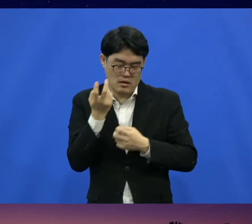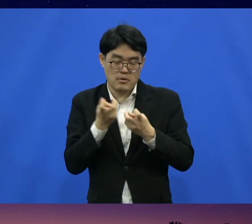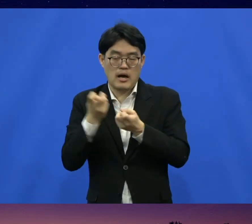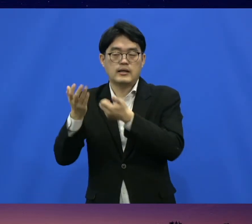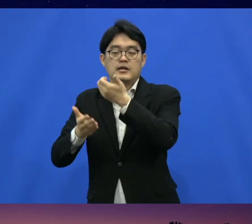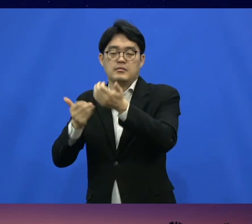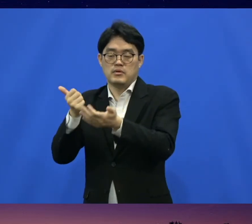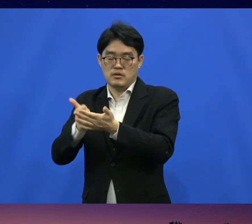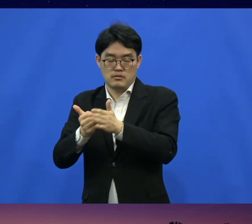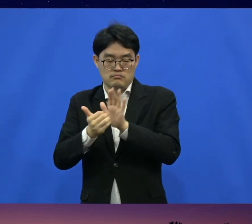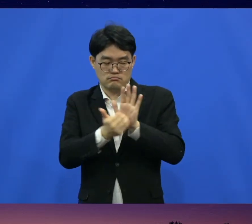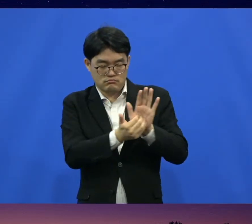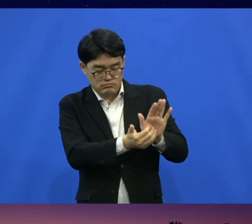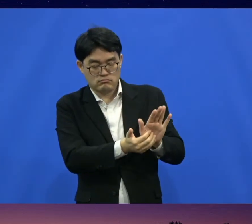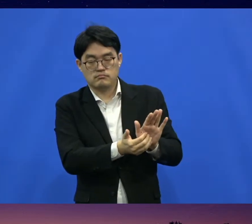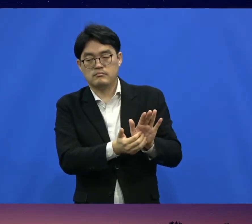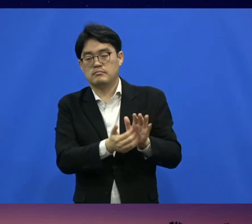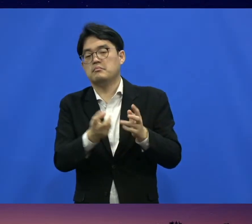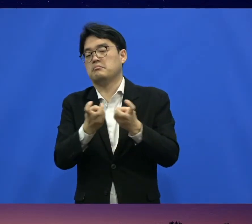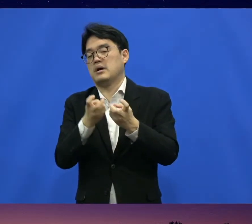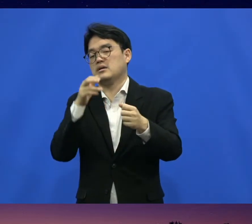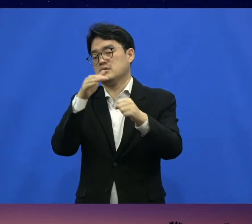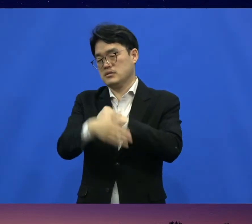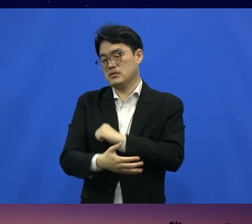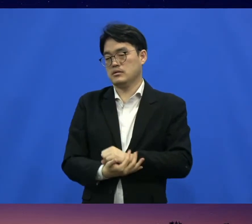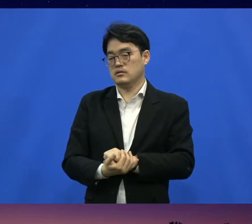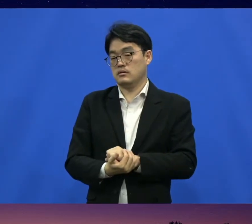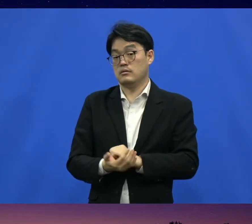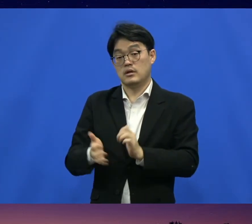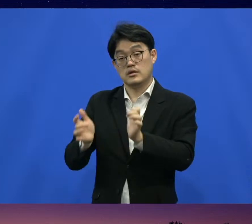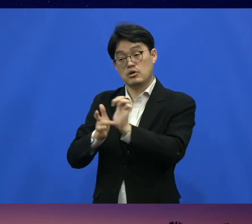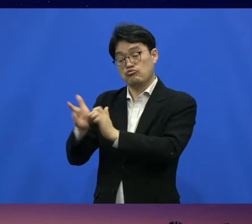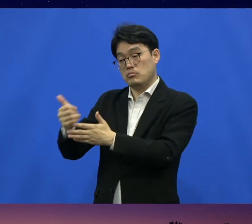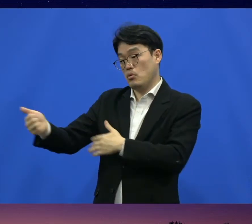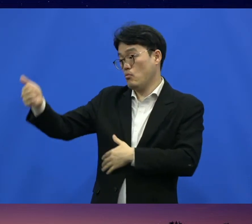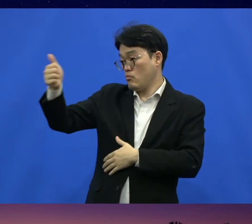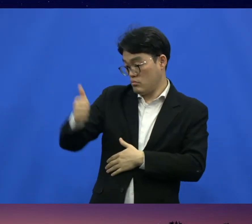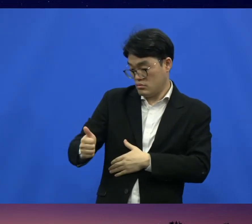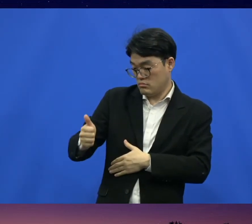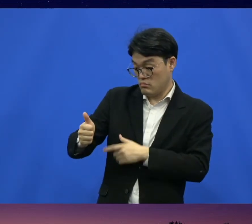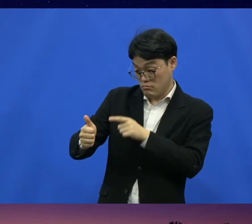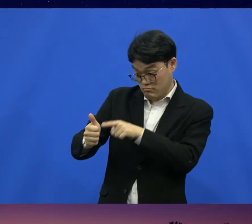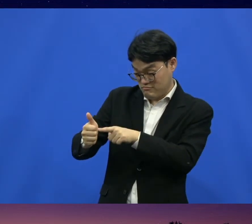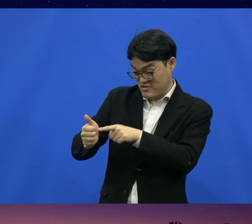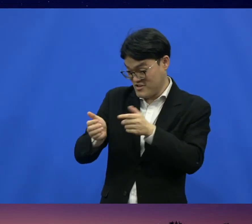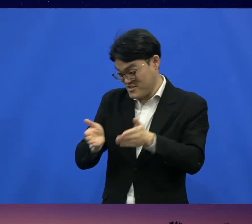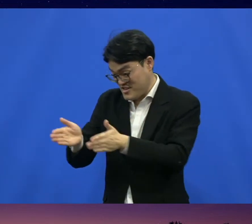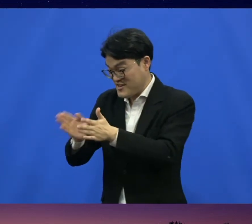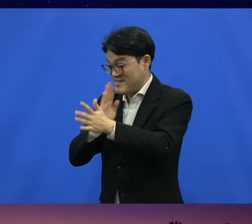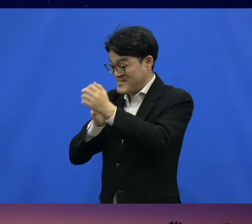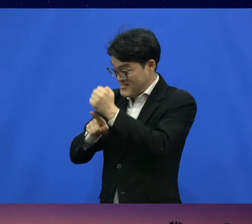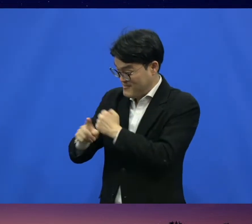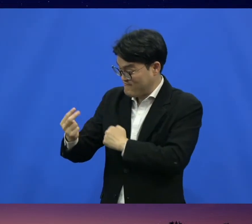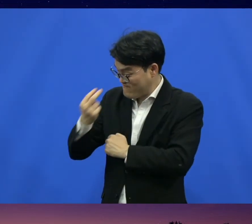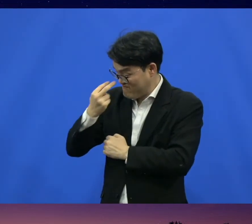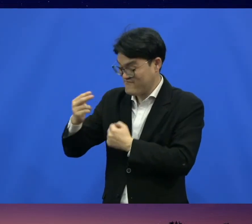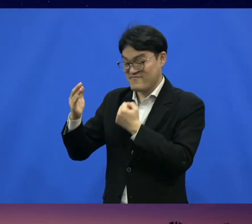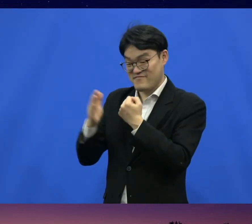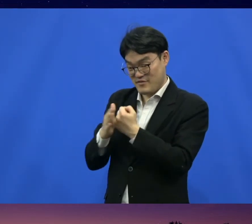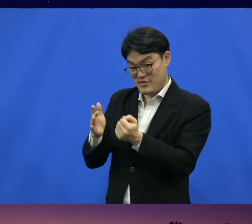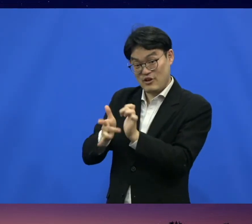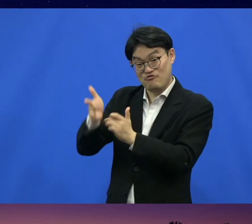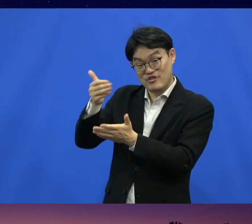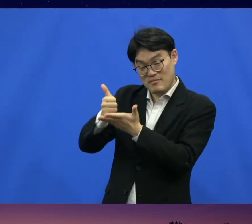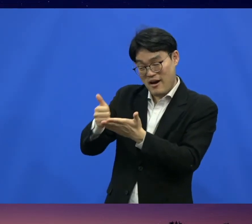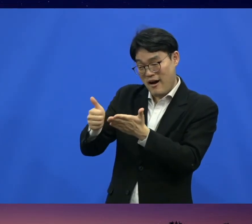예수 그리스도가 오심으로 그가 길이요 진리요 생명이신 그 주님으로 인하여 우리가 하나님 앞에 나아갈 수 있는 이 놀라운